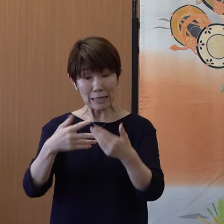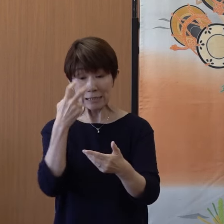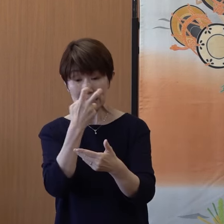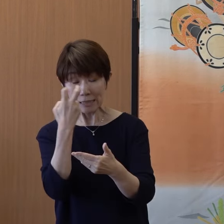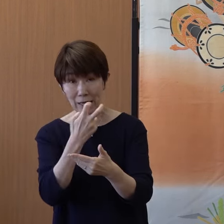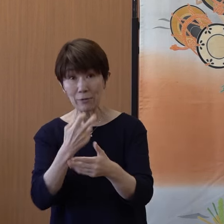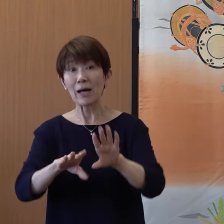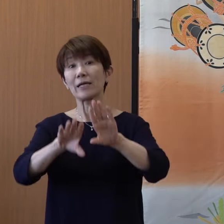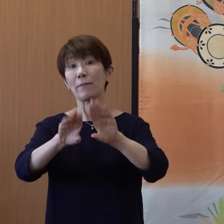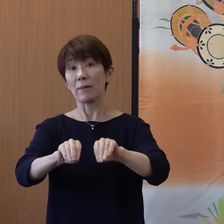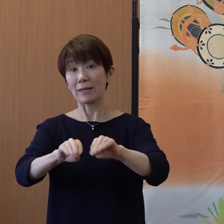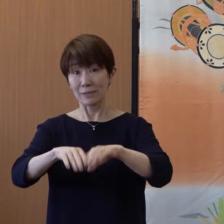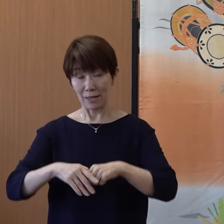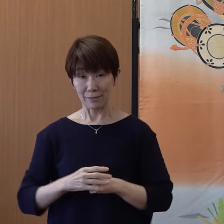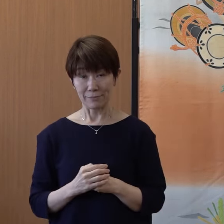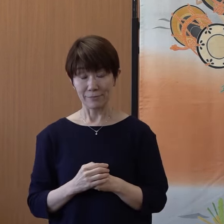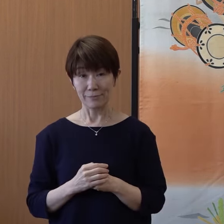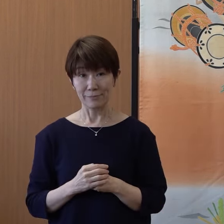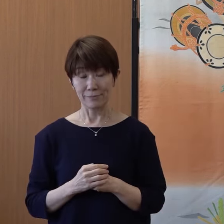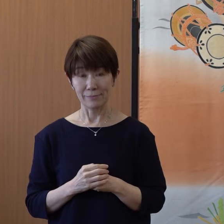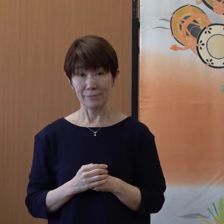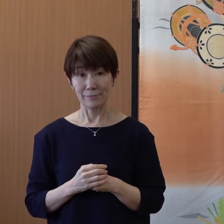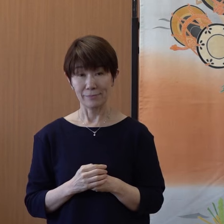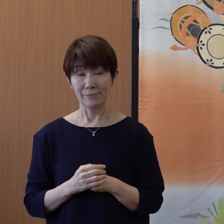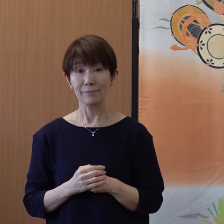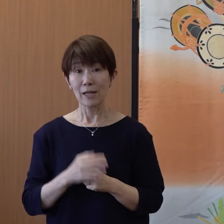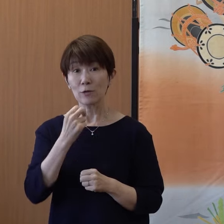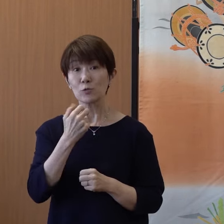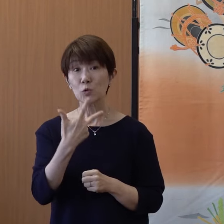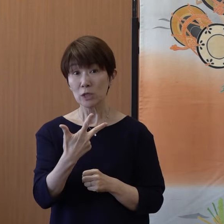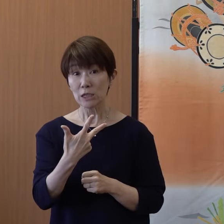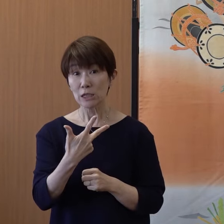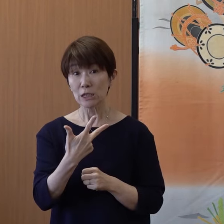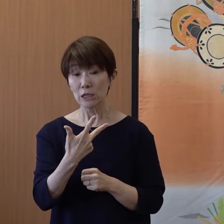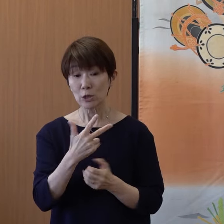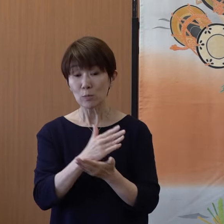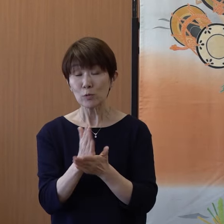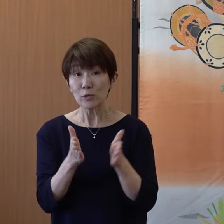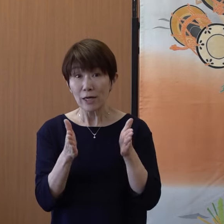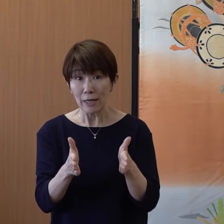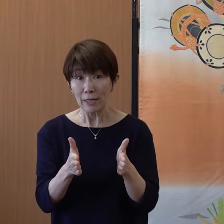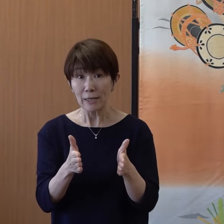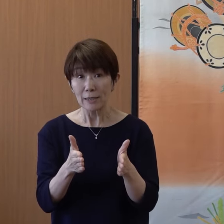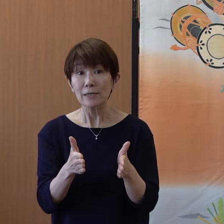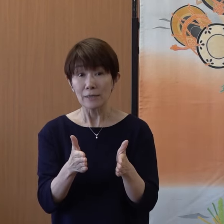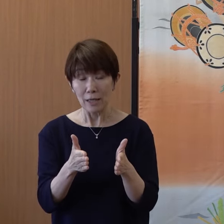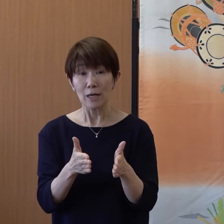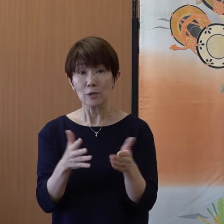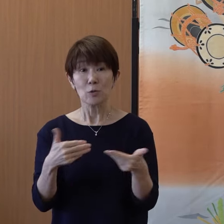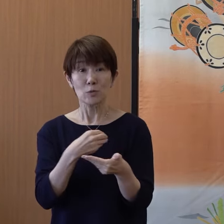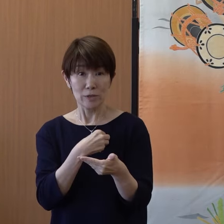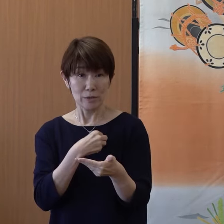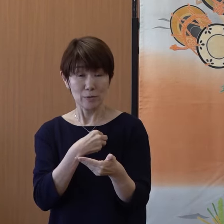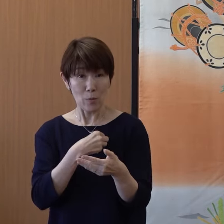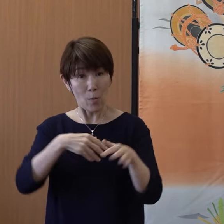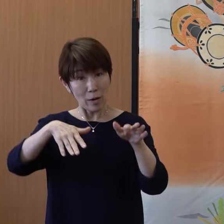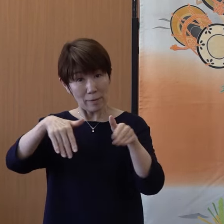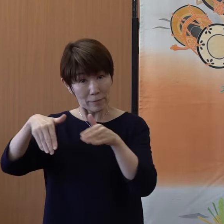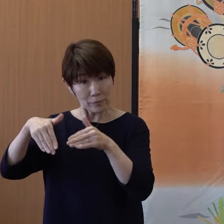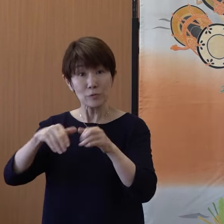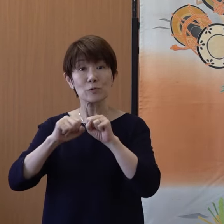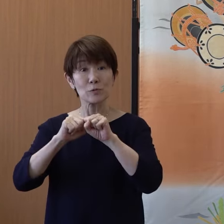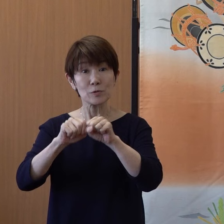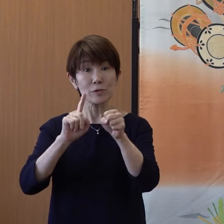。また福祉分野で市民の生活を支える職員を確保するため、事務職